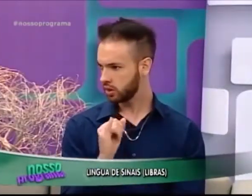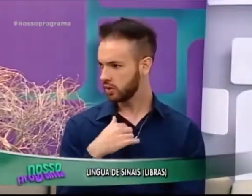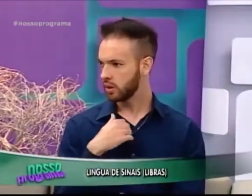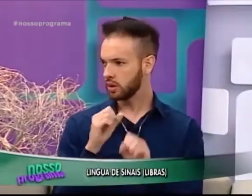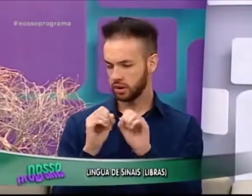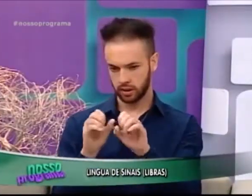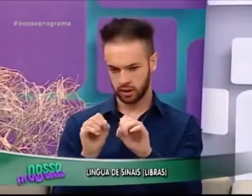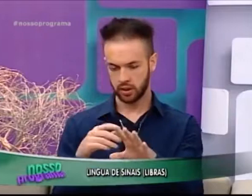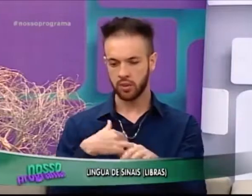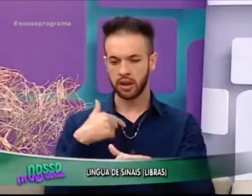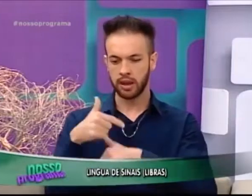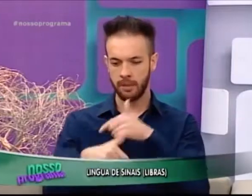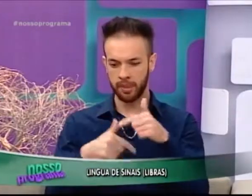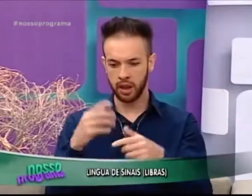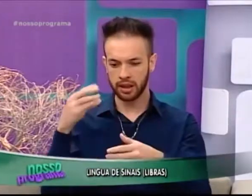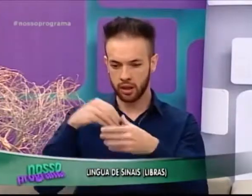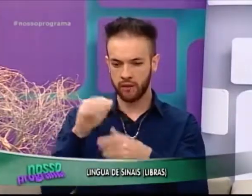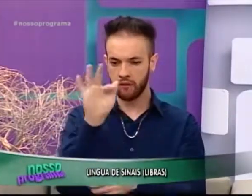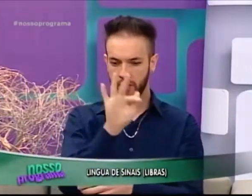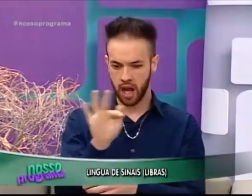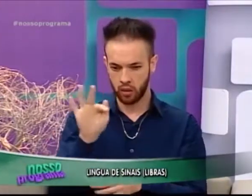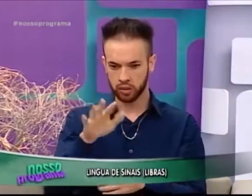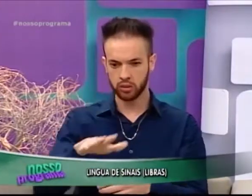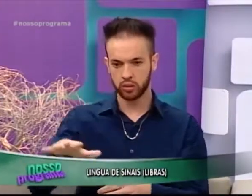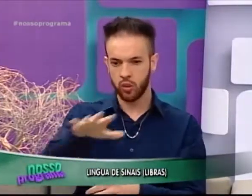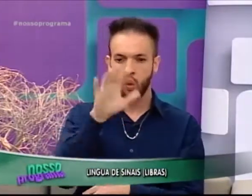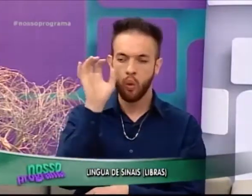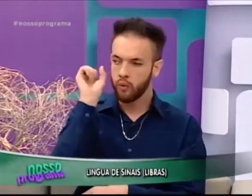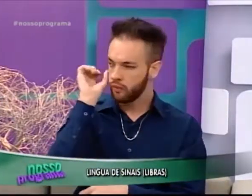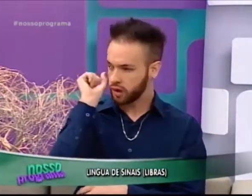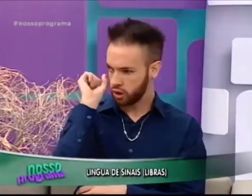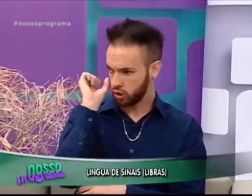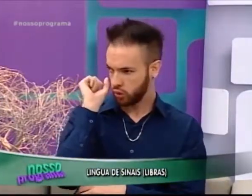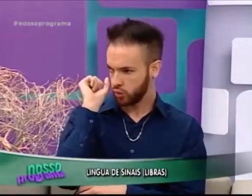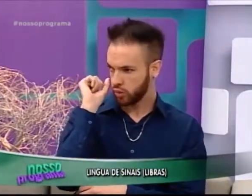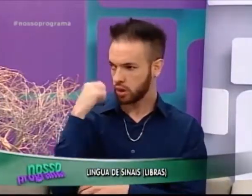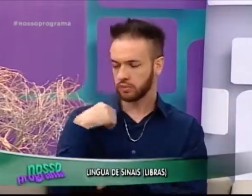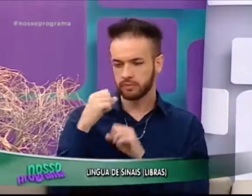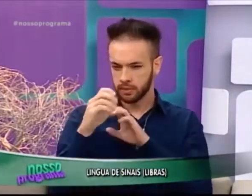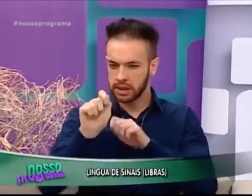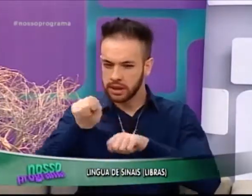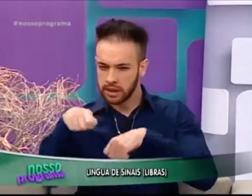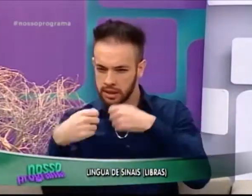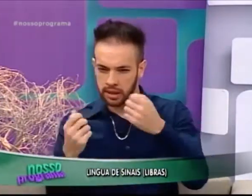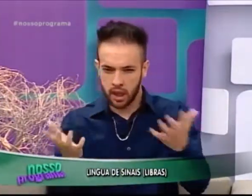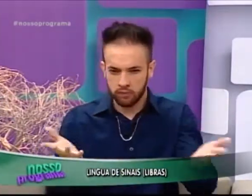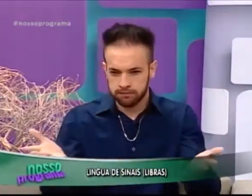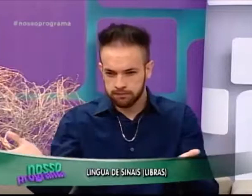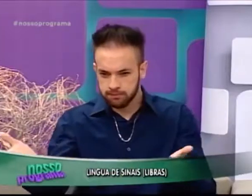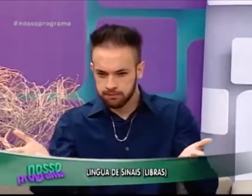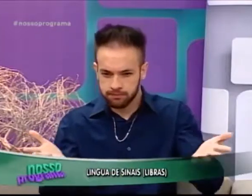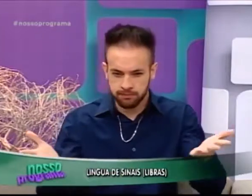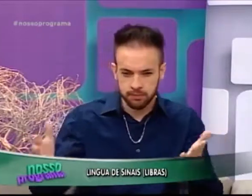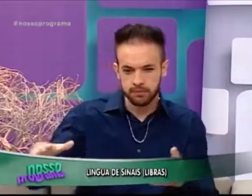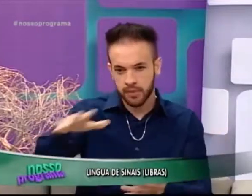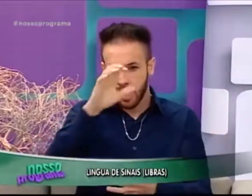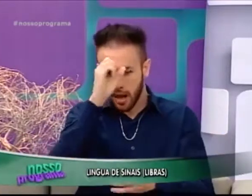Ele começou, né, ensinando dentro de faculdade, ele começa ensinando surdos e